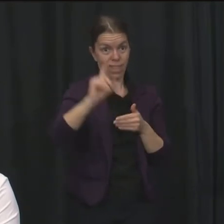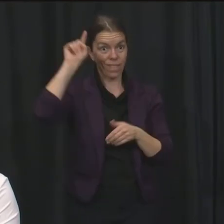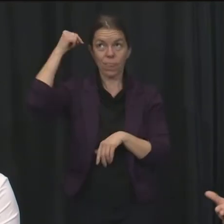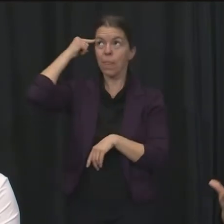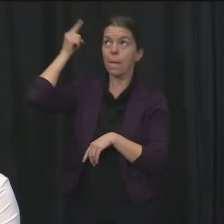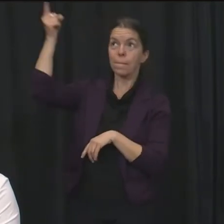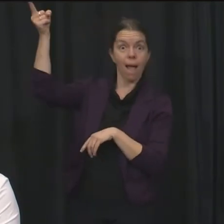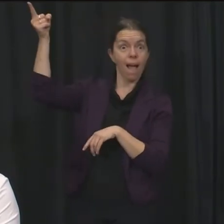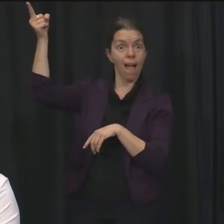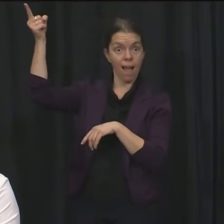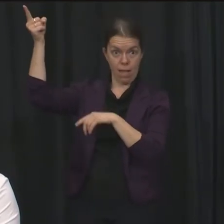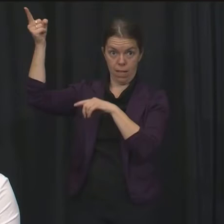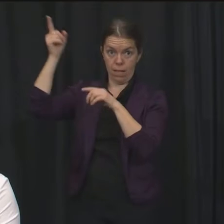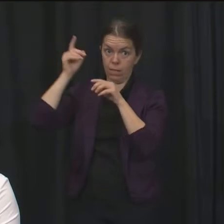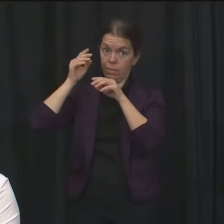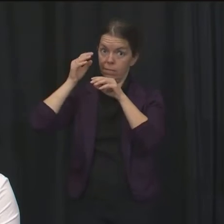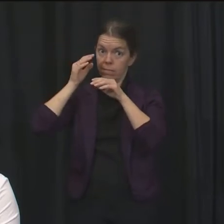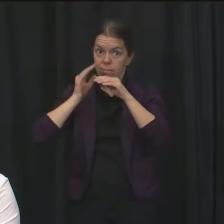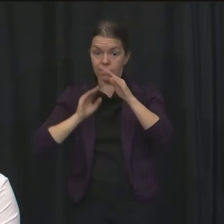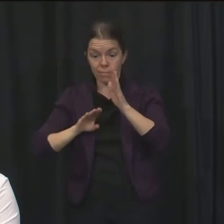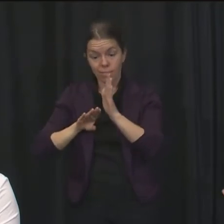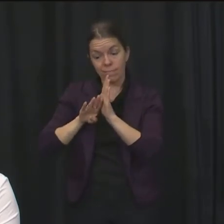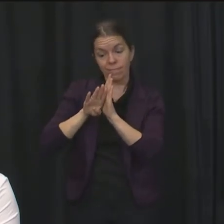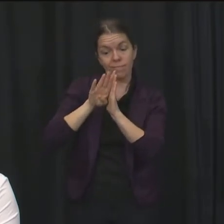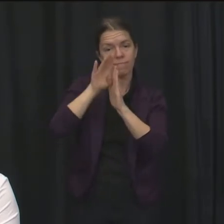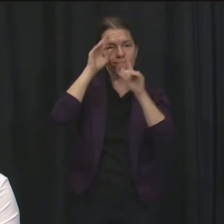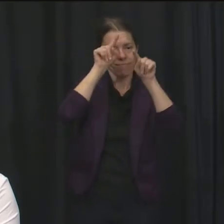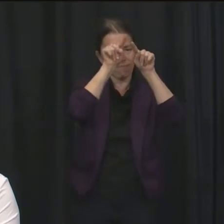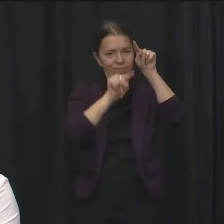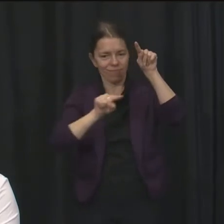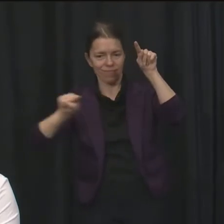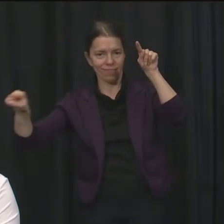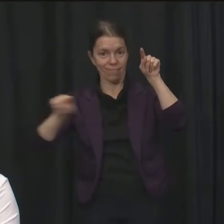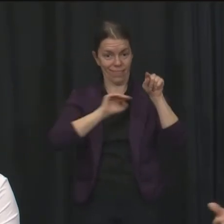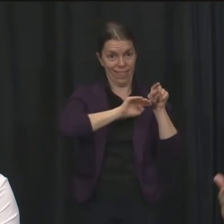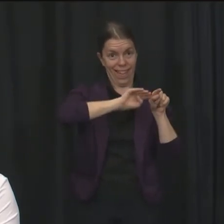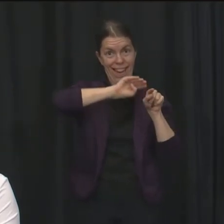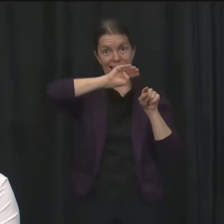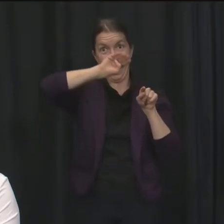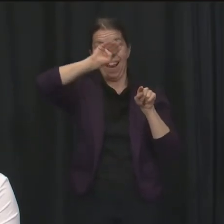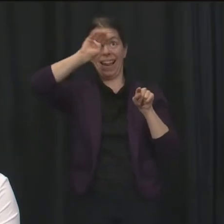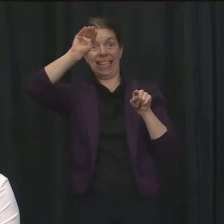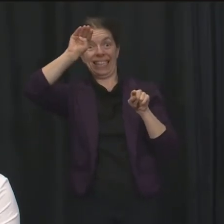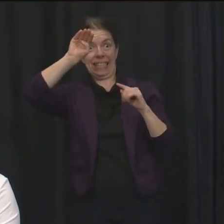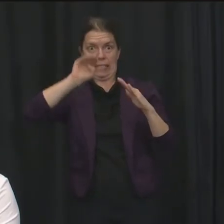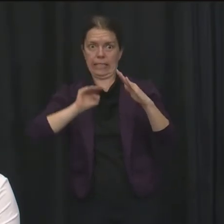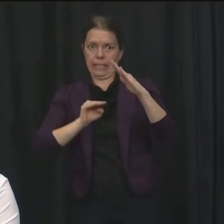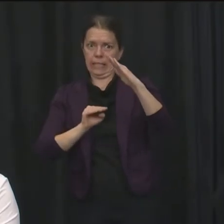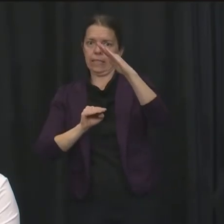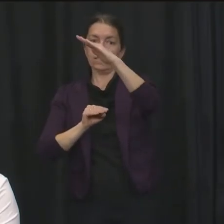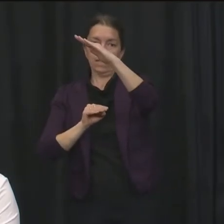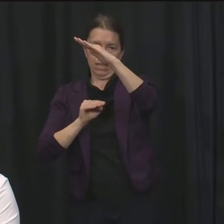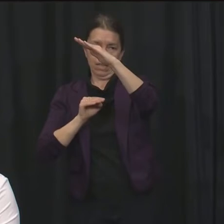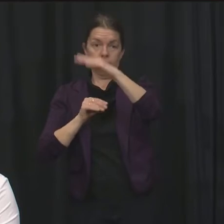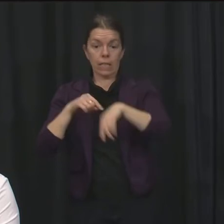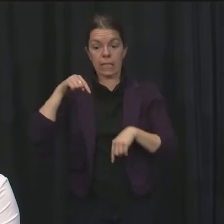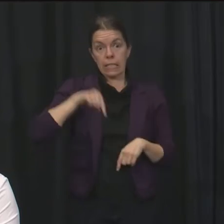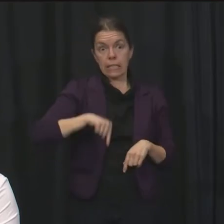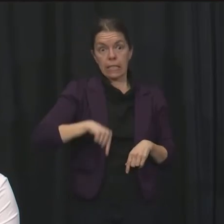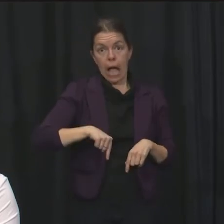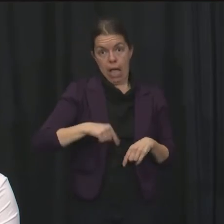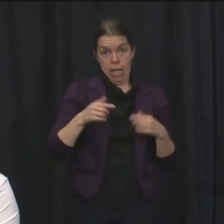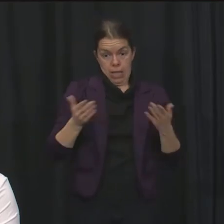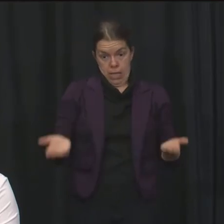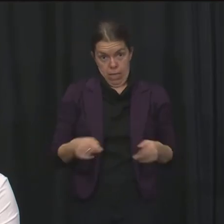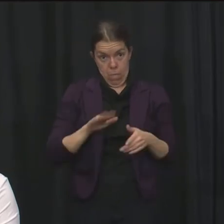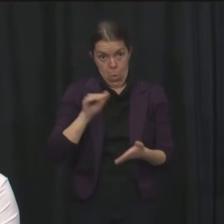nous considérons, comme je fais la blague, comme le printemps arrive toujours plus vite à Montréal, nous considérons que le pic, donc le haut de la